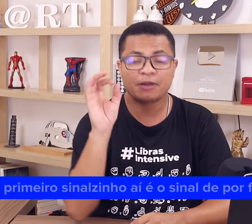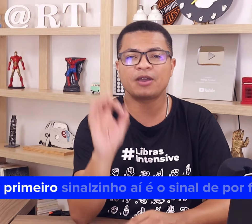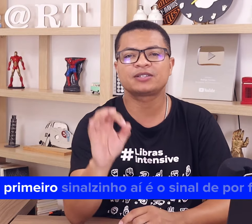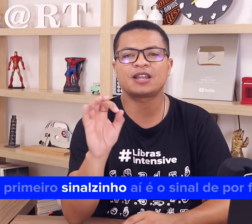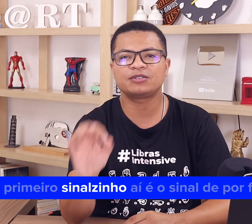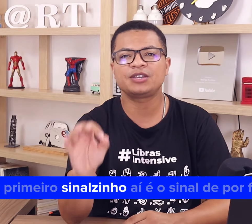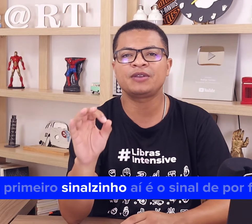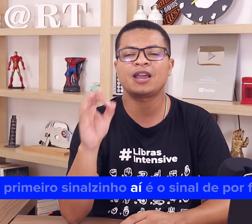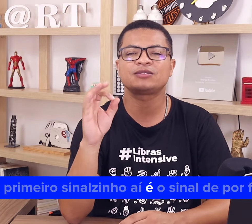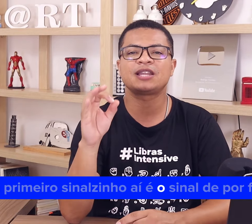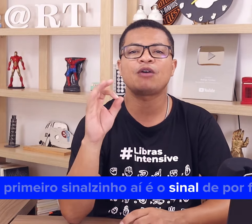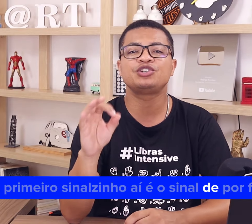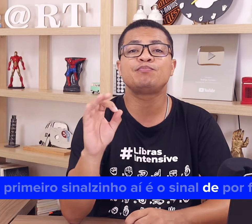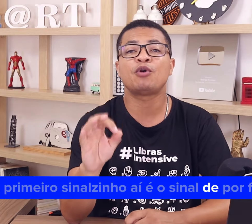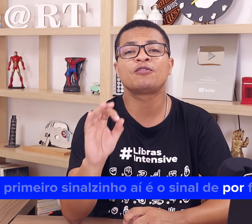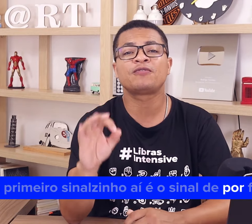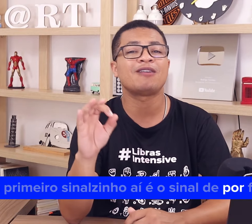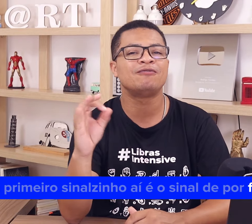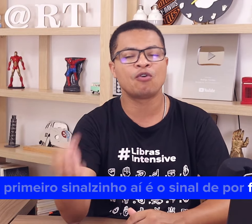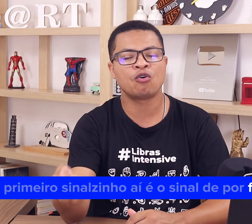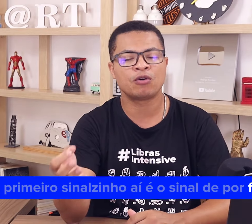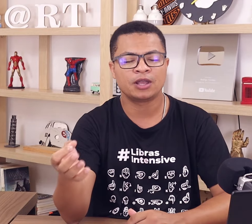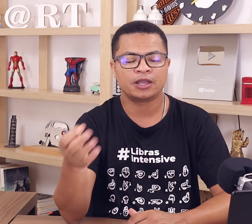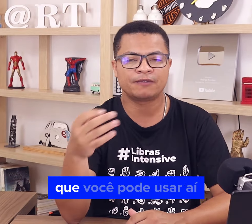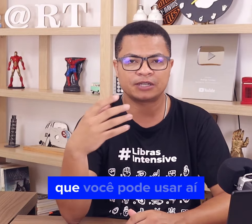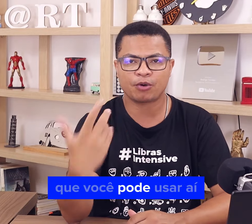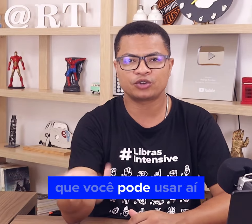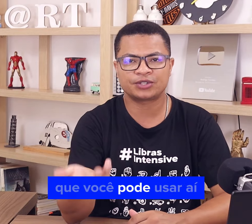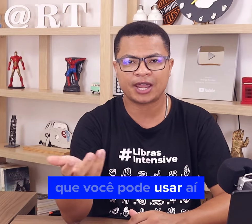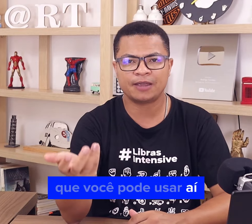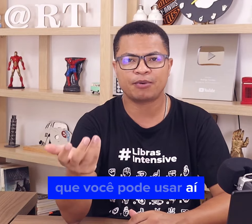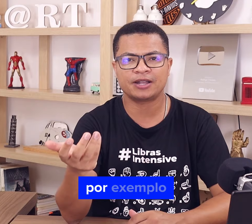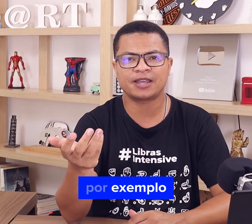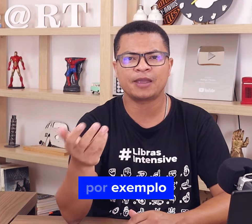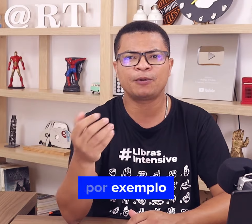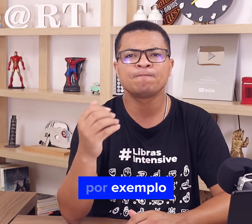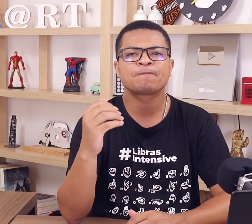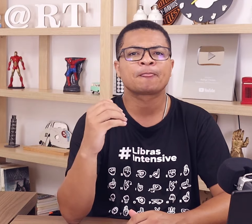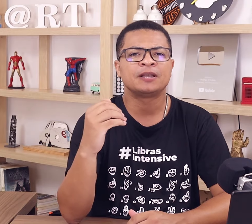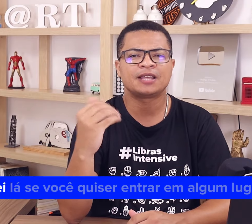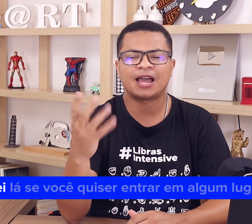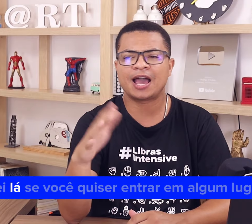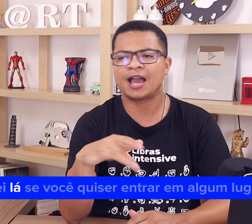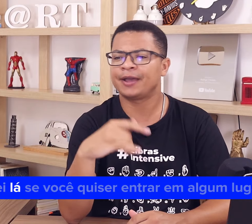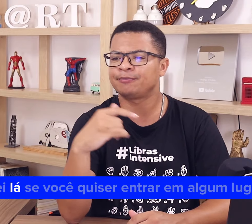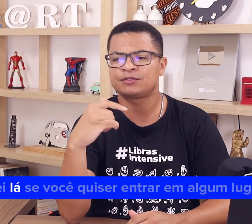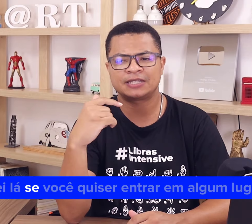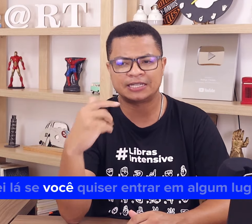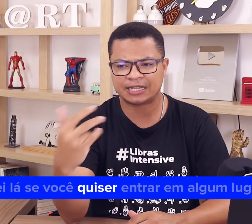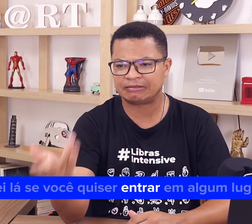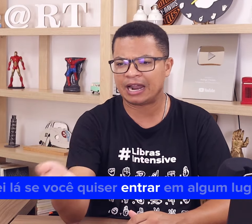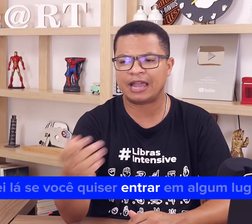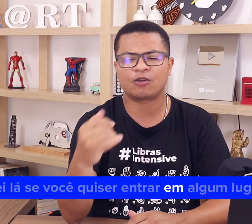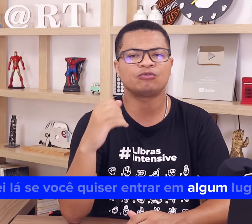primeiro sinalzinho aí é o sinal de por favor, que você pode usar aí, por exemplo, sei lá, se você quiser entrar em algum